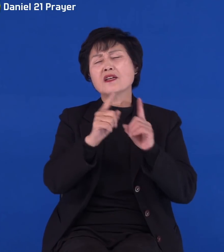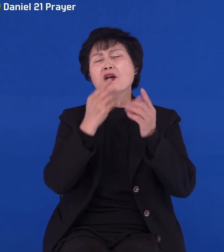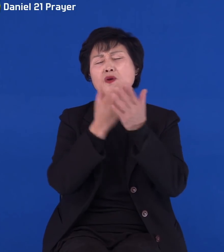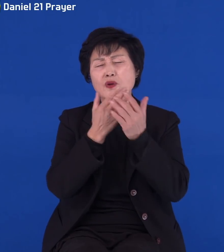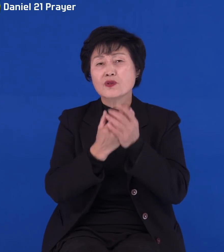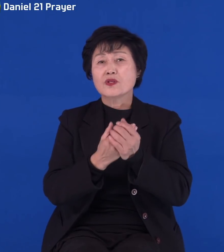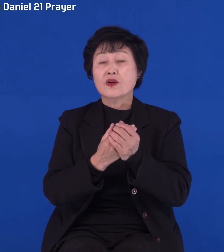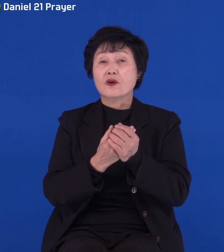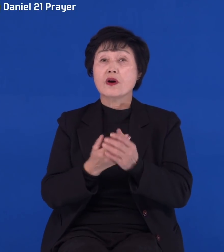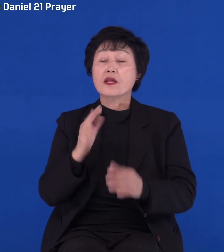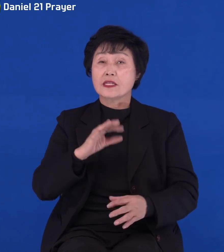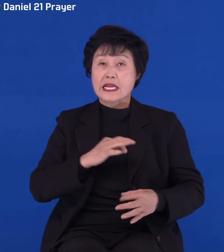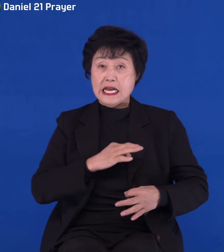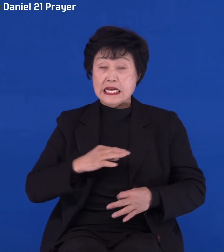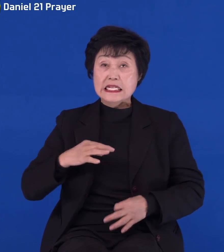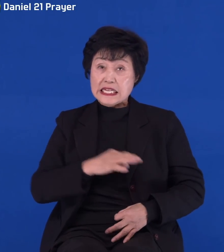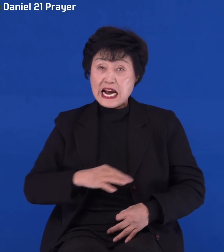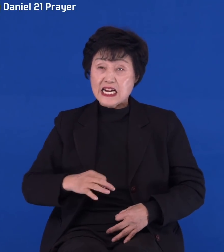일이라고.